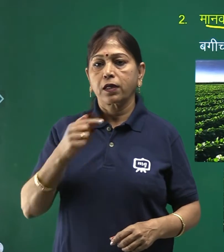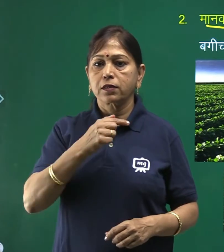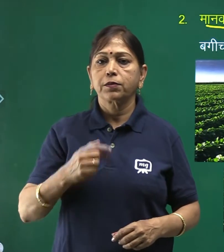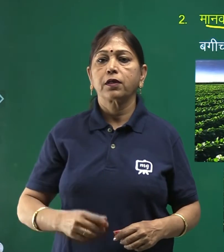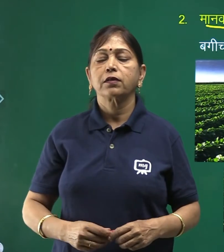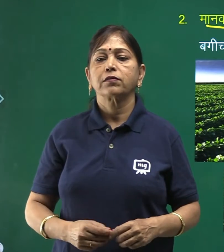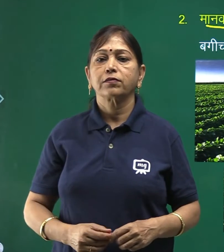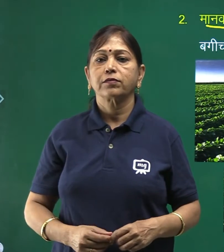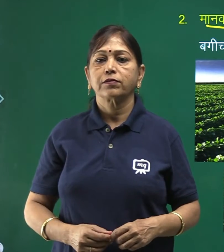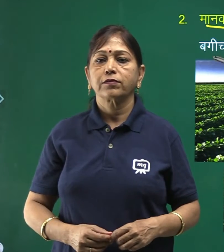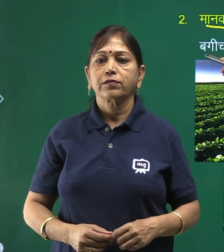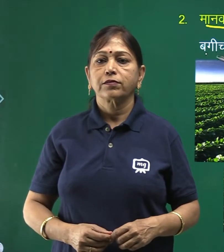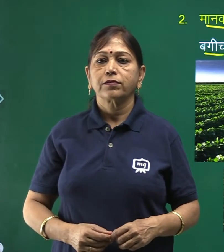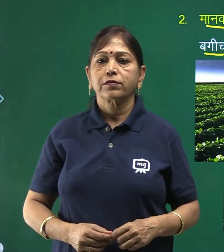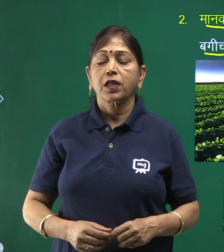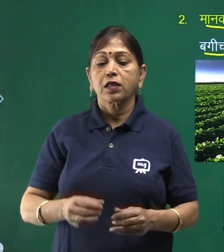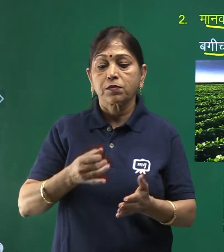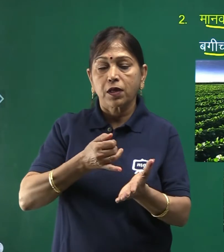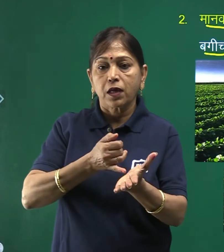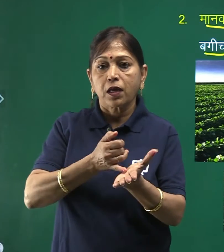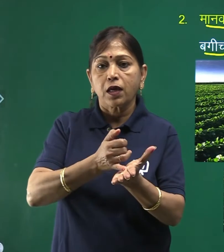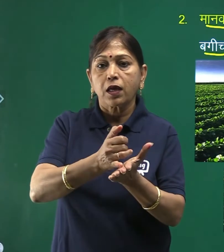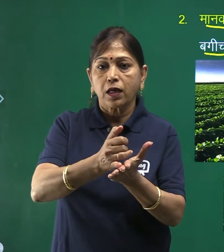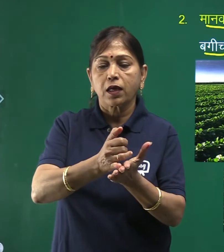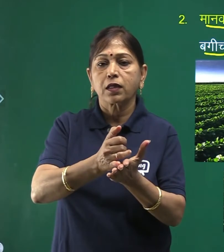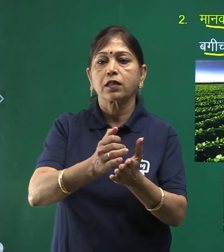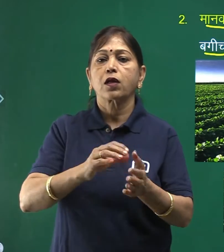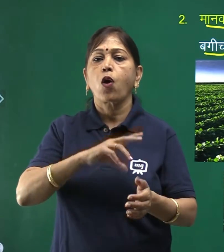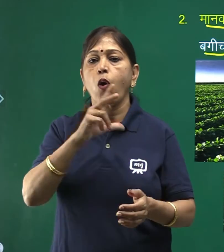इसमें खेत बगीचा आता है।